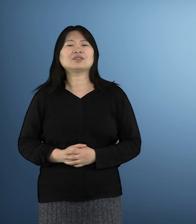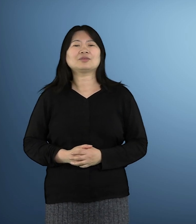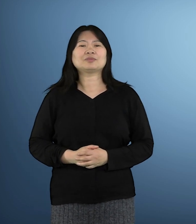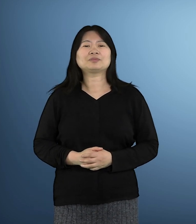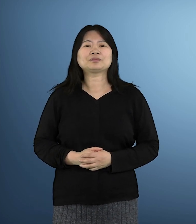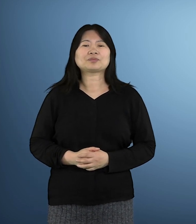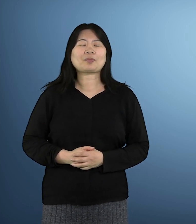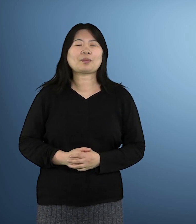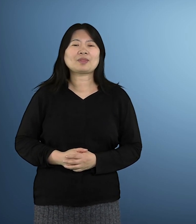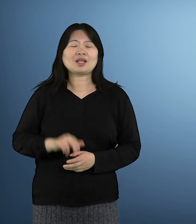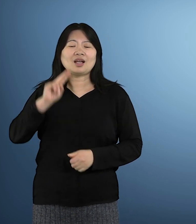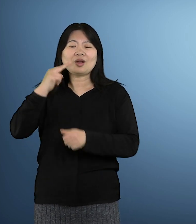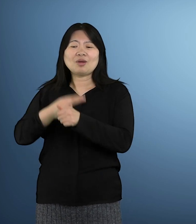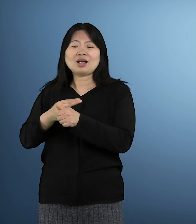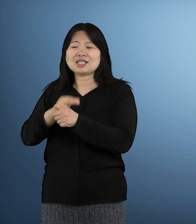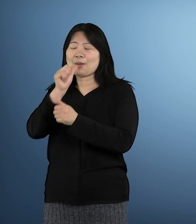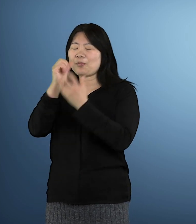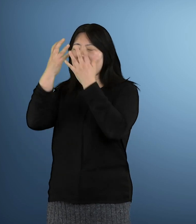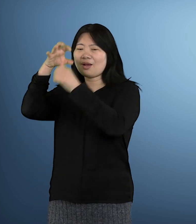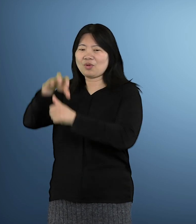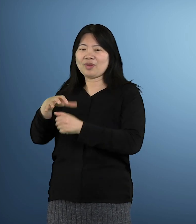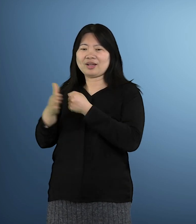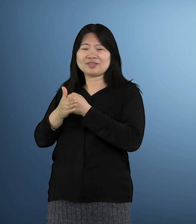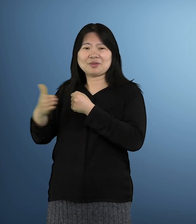그 사람들은 사도 바울이 갇히니까